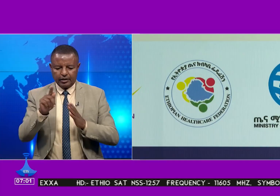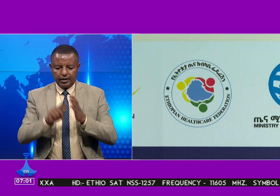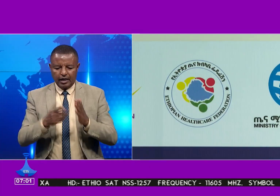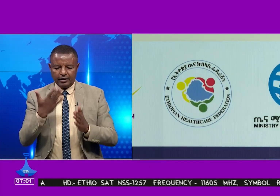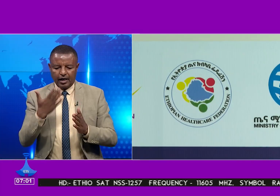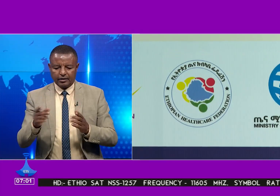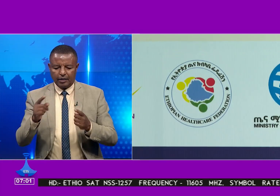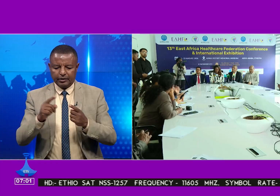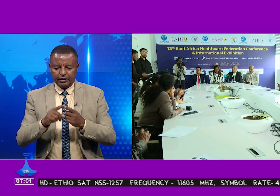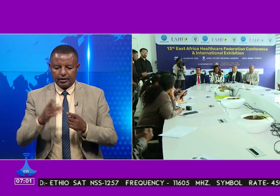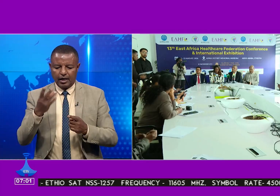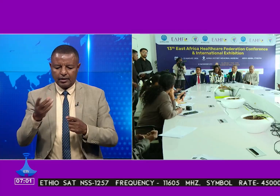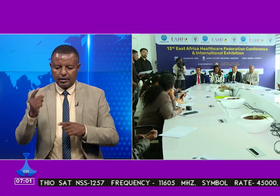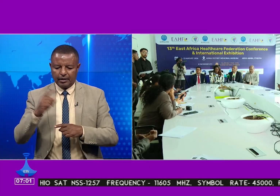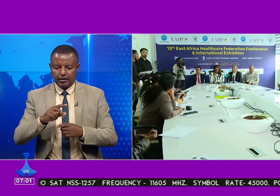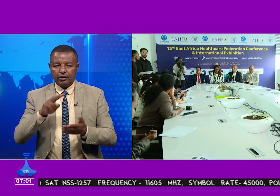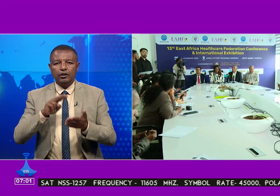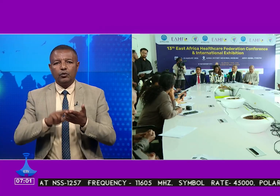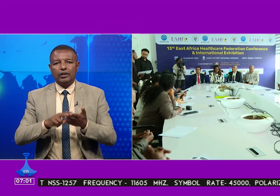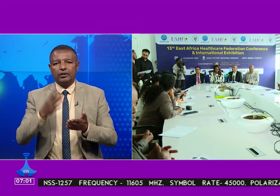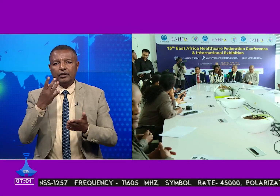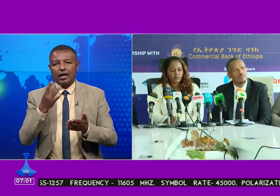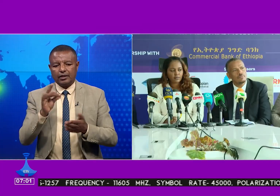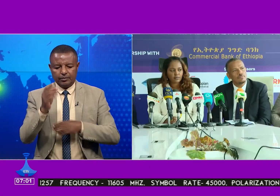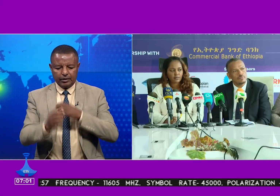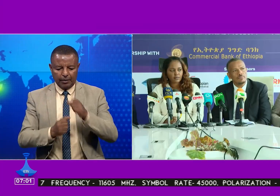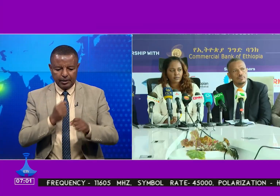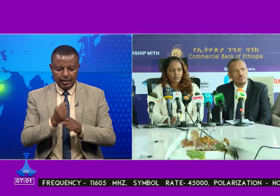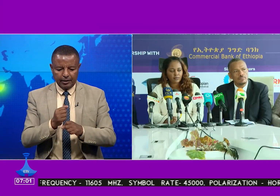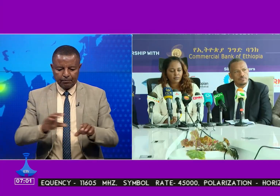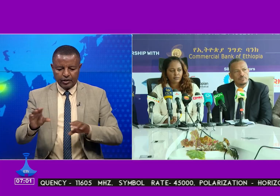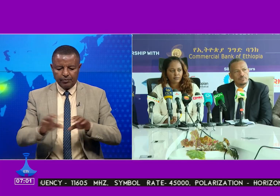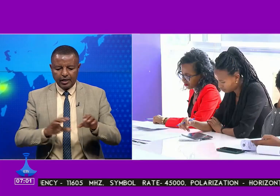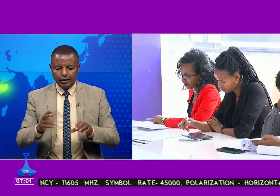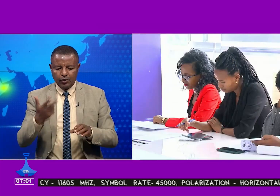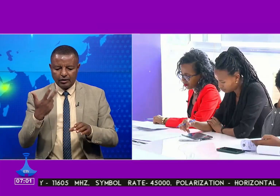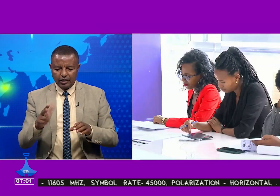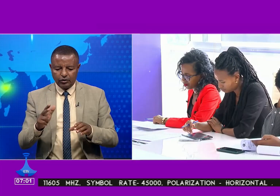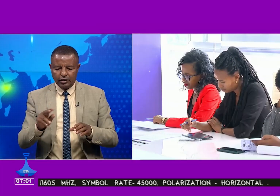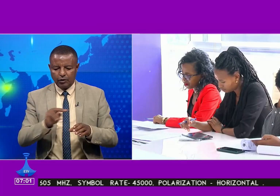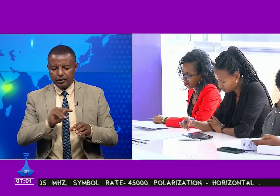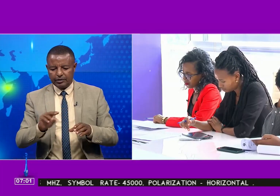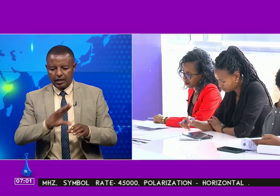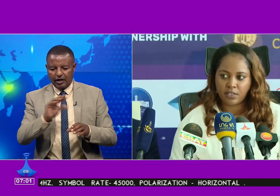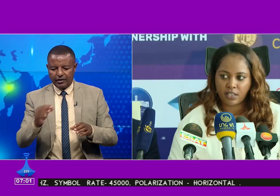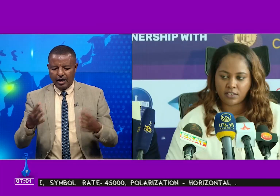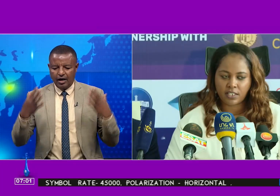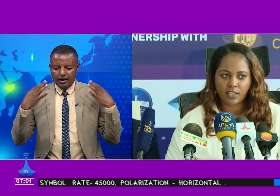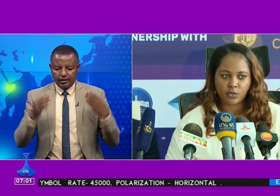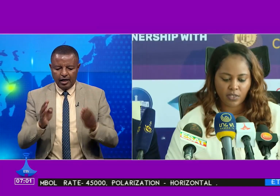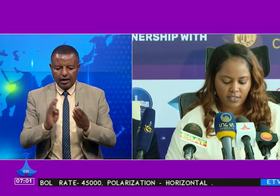ሚኒስቴር ከነሐሴ 15 እስከ 17 ቀን 2018 ዓ.ም የሚካሄደው 13ኛው የምስራቅ